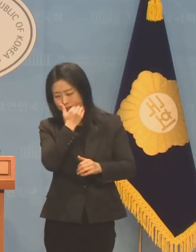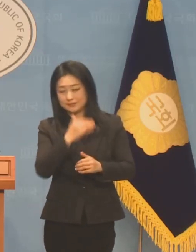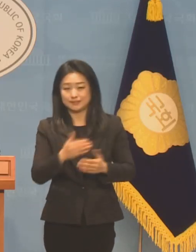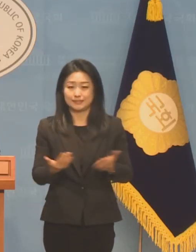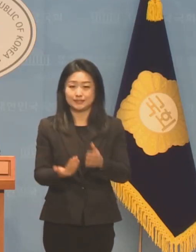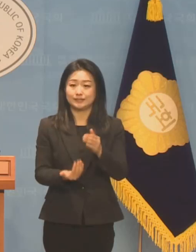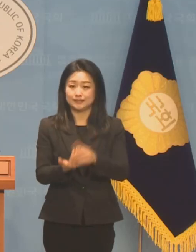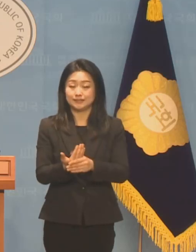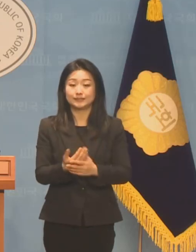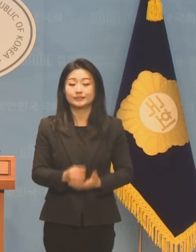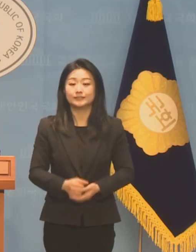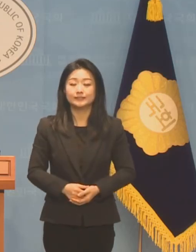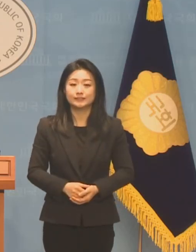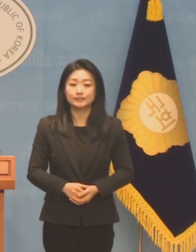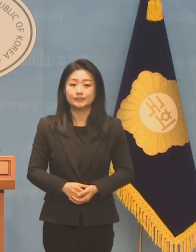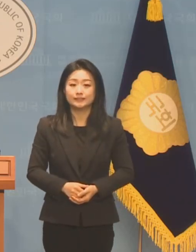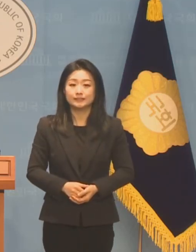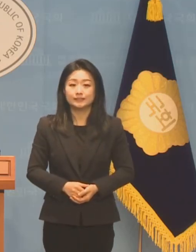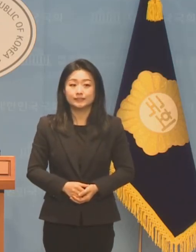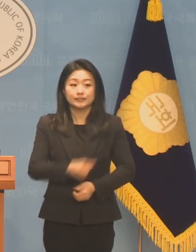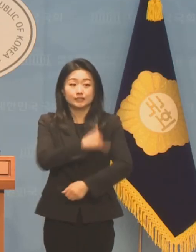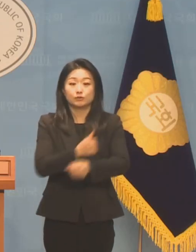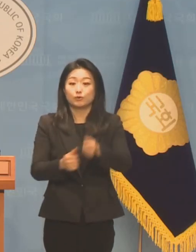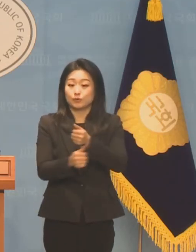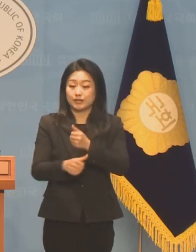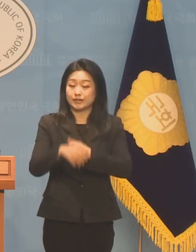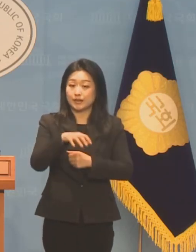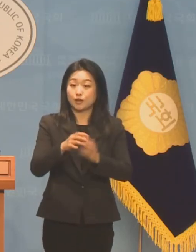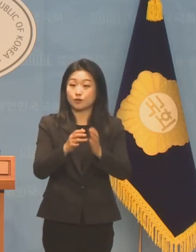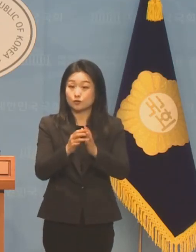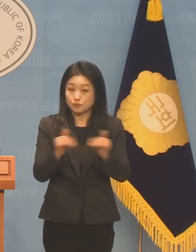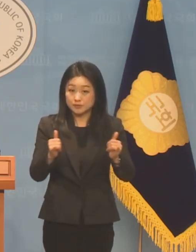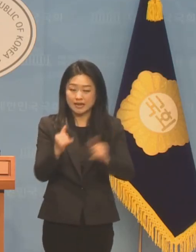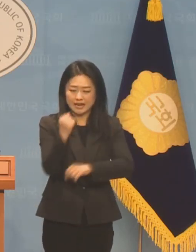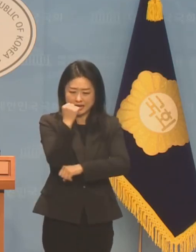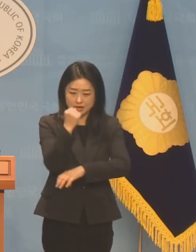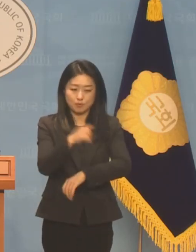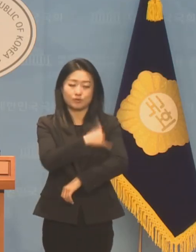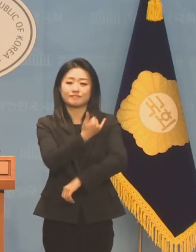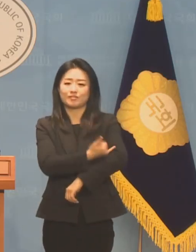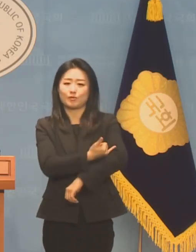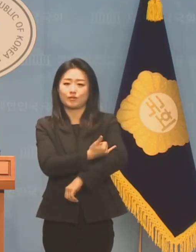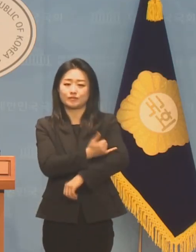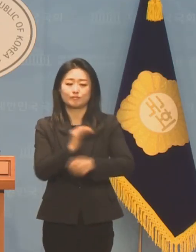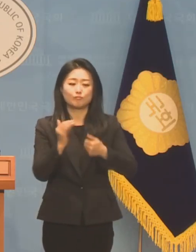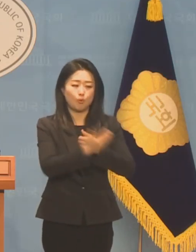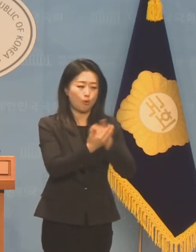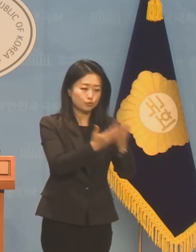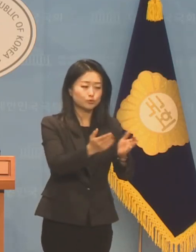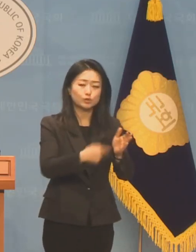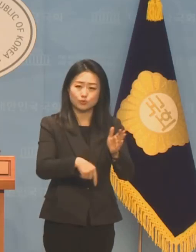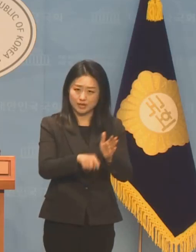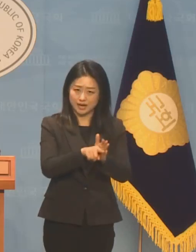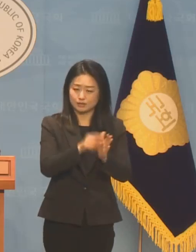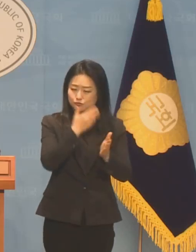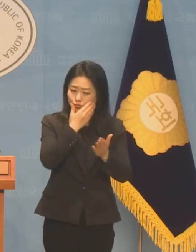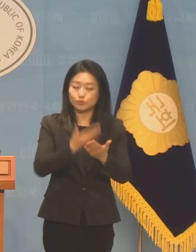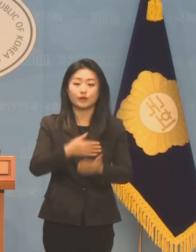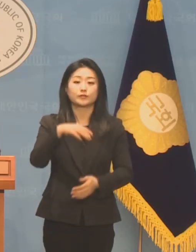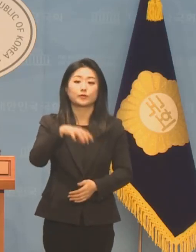남기게 되었습니다. 인권위는 시민들의 기본적인 인권을 지키기 위한 마지막